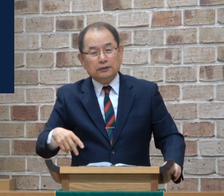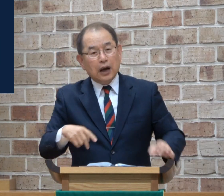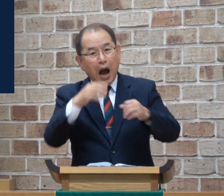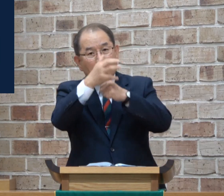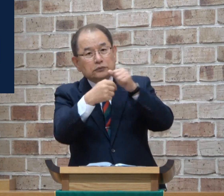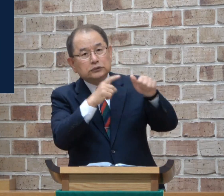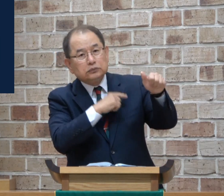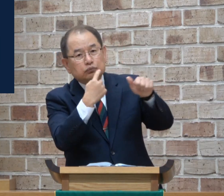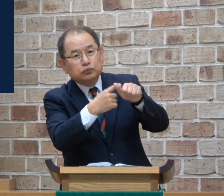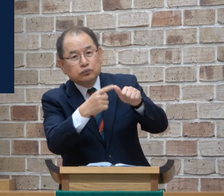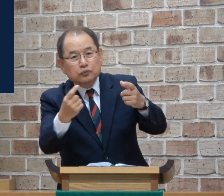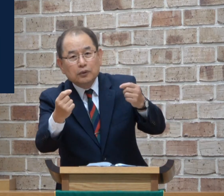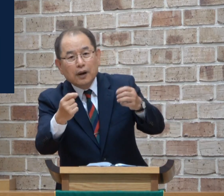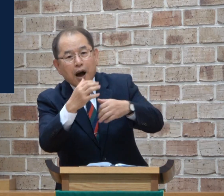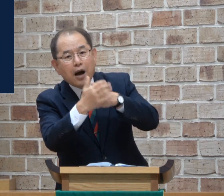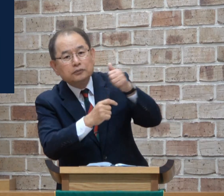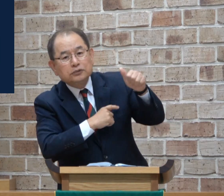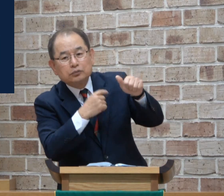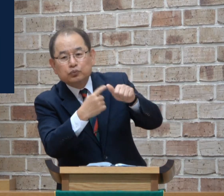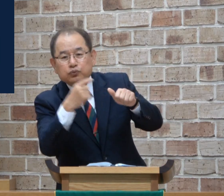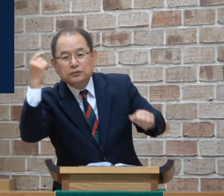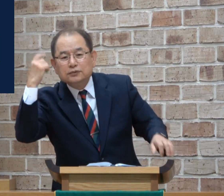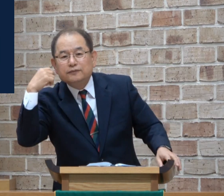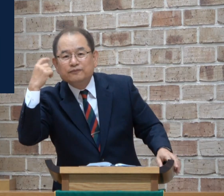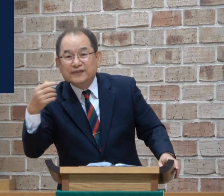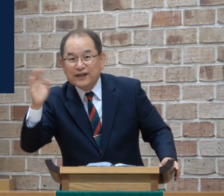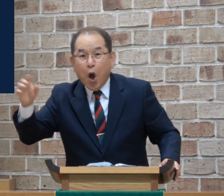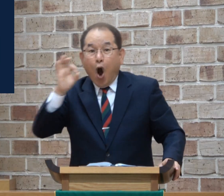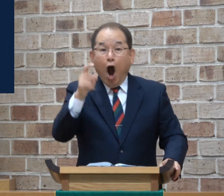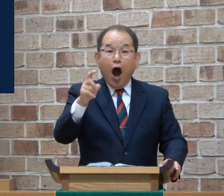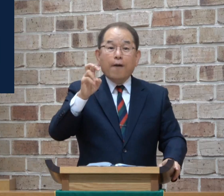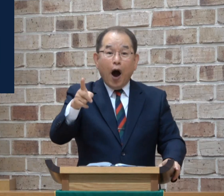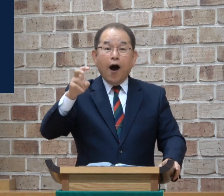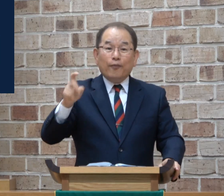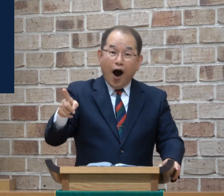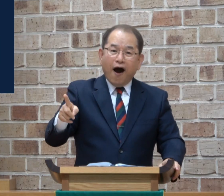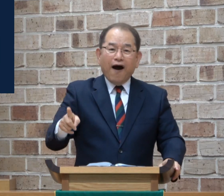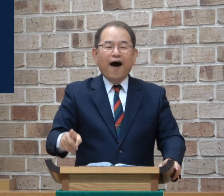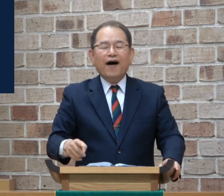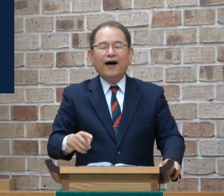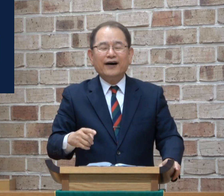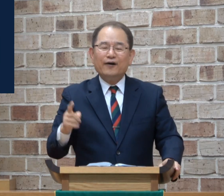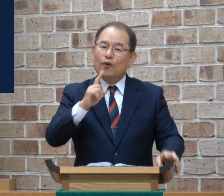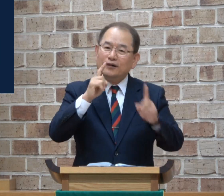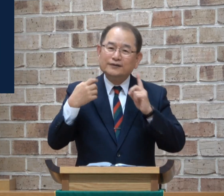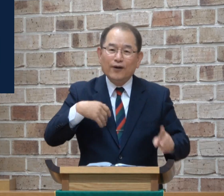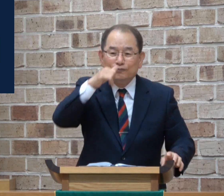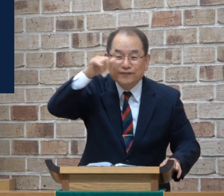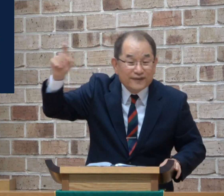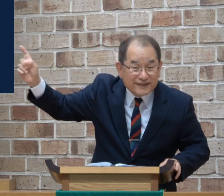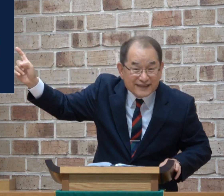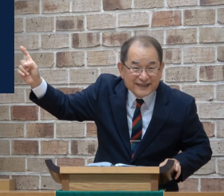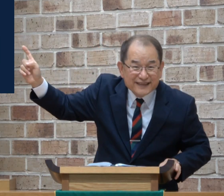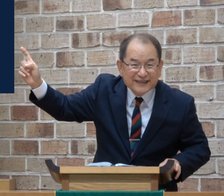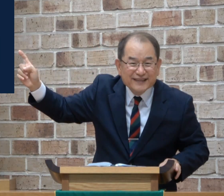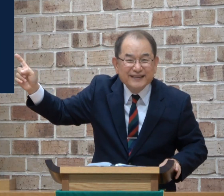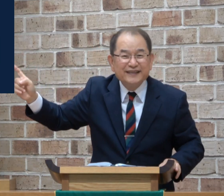하나님을 좀 좋지 않게 사용하는 것 같은데 어머머라는 말은 더 나은 것 같습니다. 이런